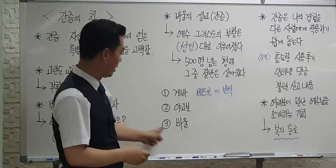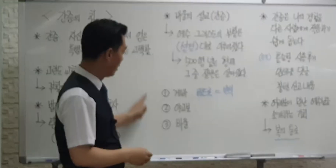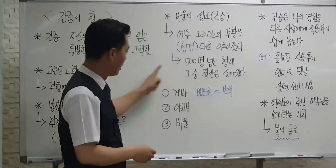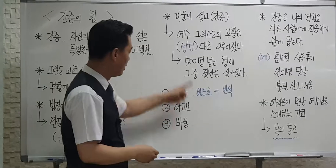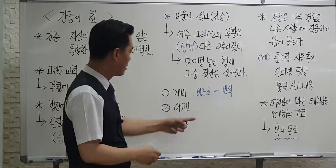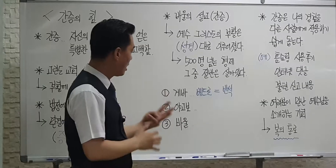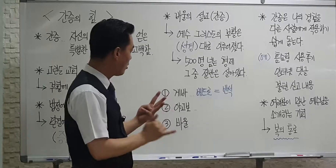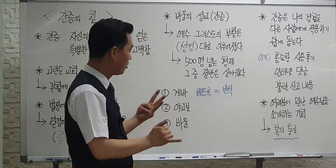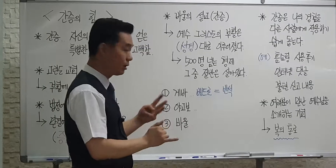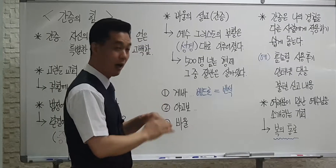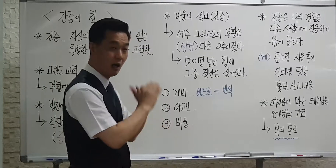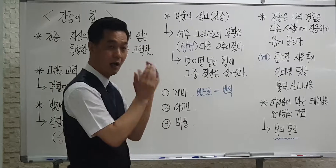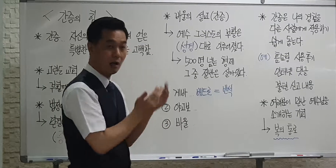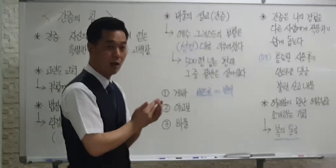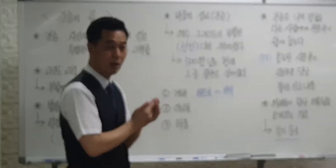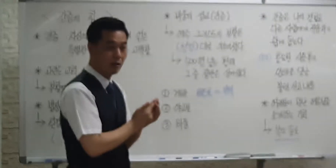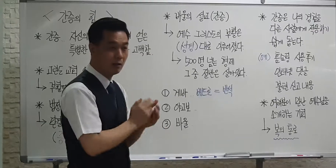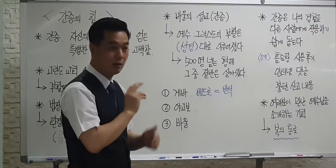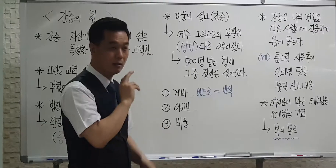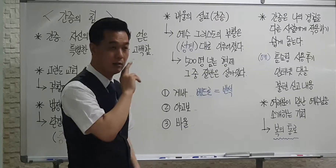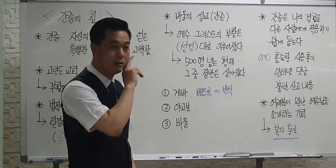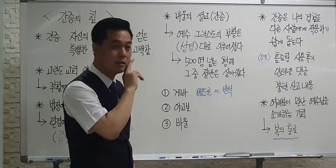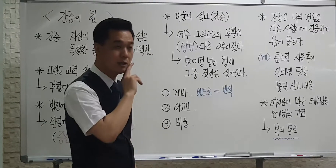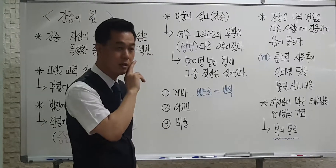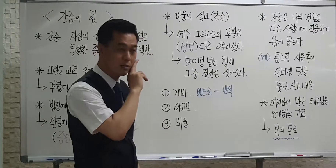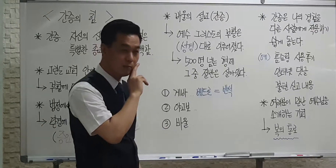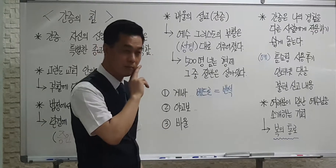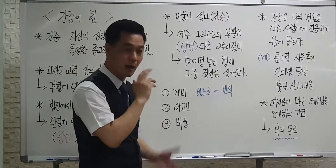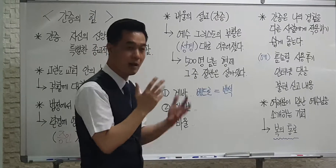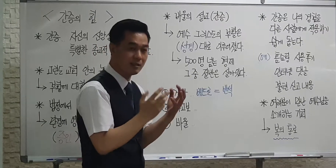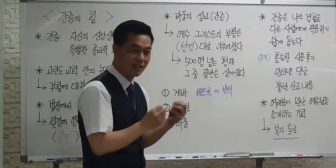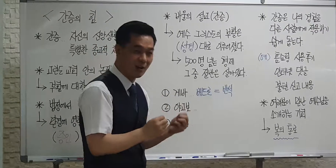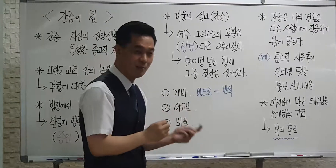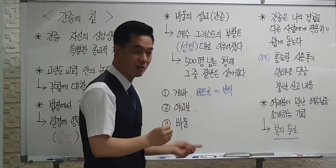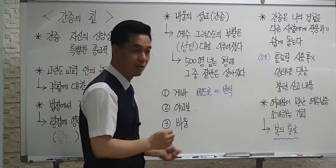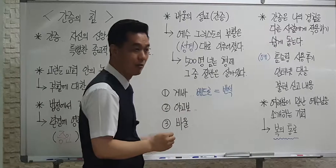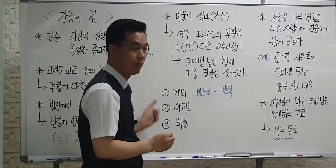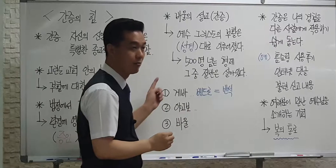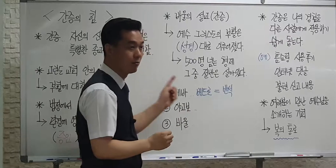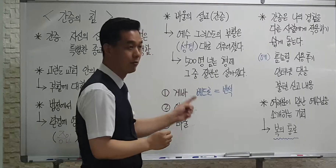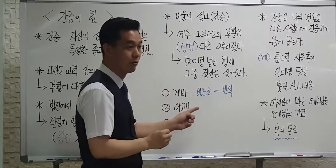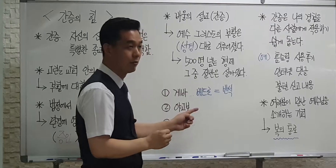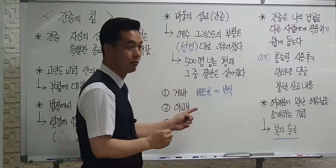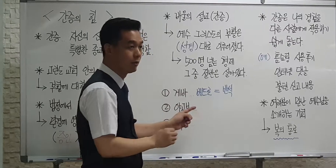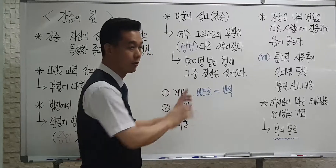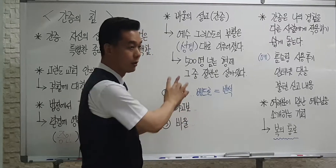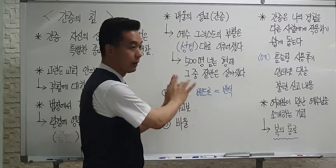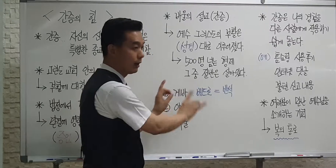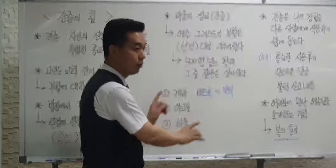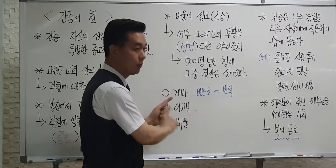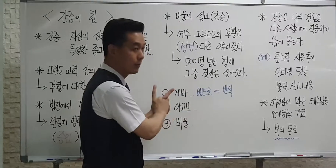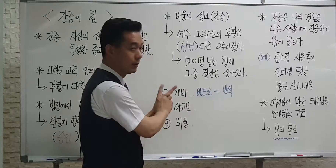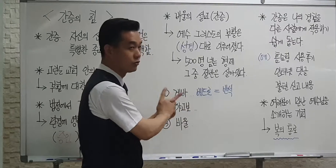그러니까 이 세 명은 다 의심 많은 사람들. 근데 그걸 다 따로